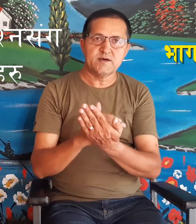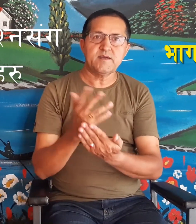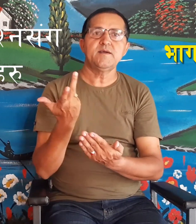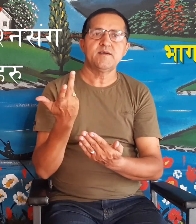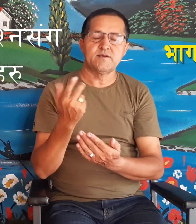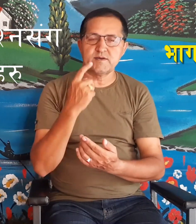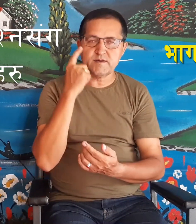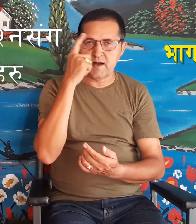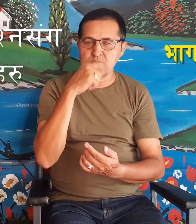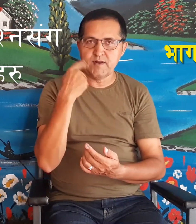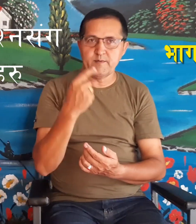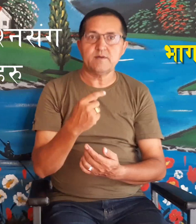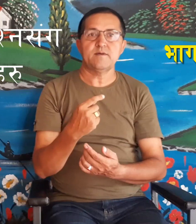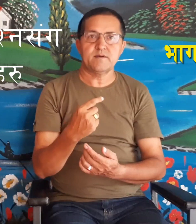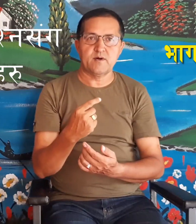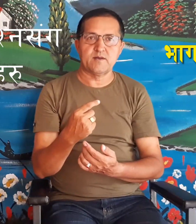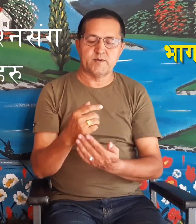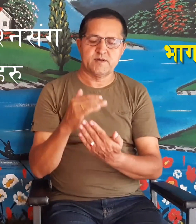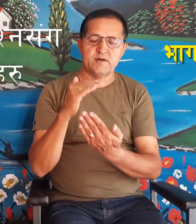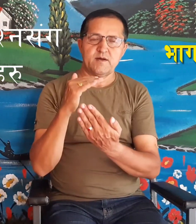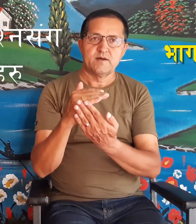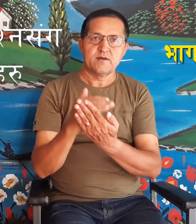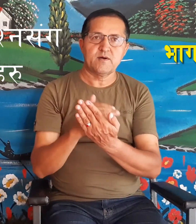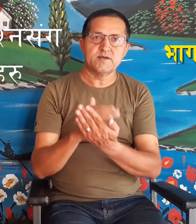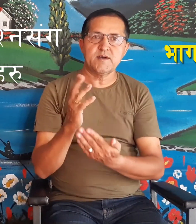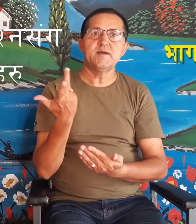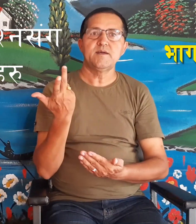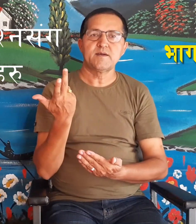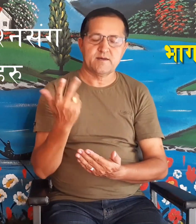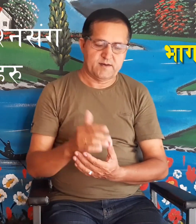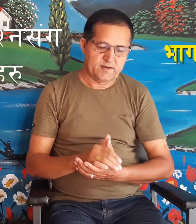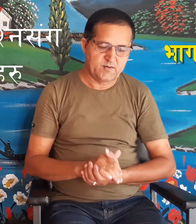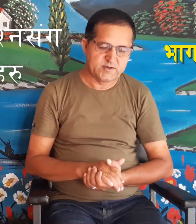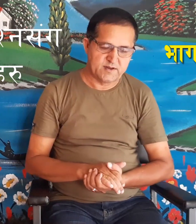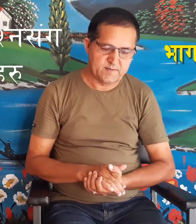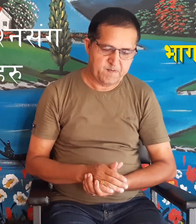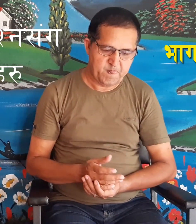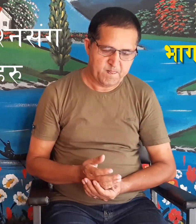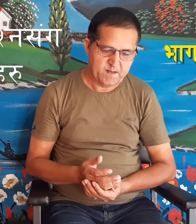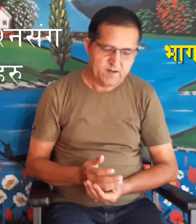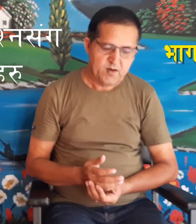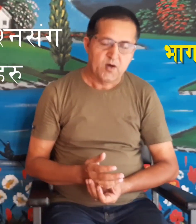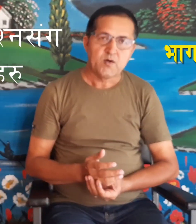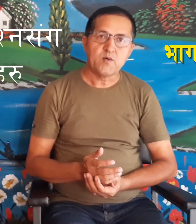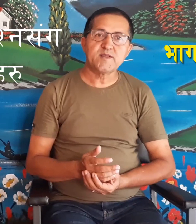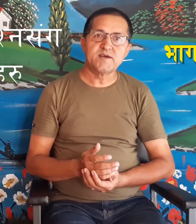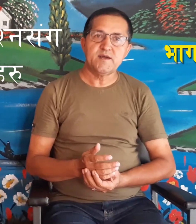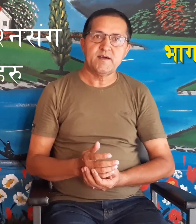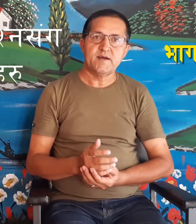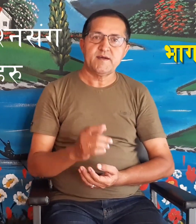कसरी यो टाउकोलाई गर्नु, कसरी गर्ने क्वेसन, कति